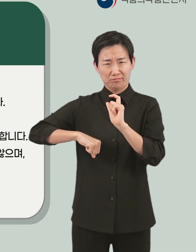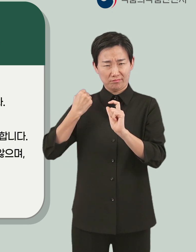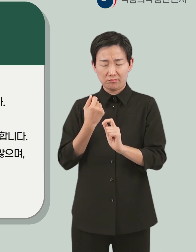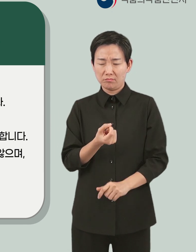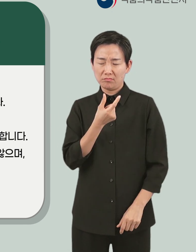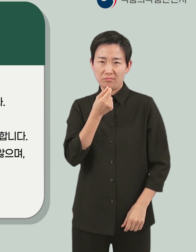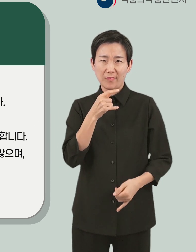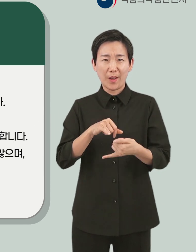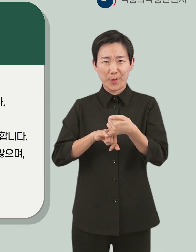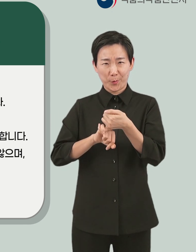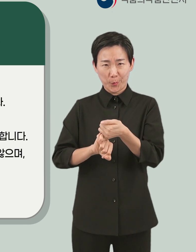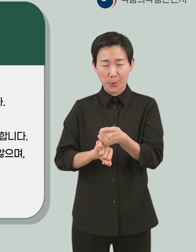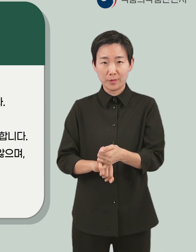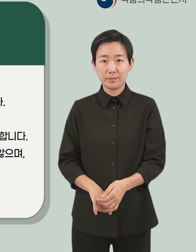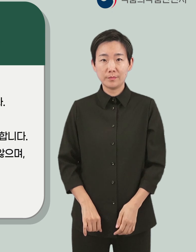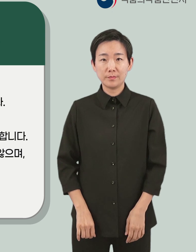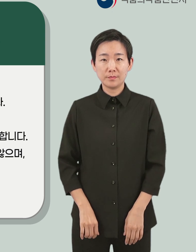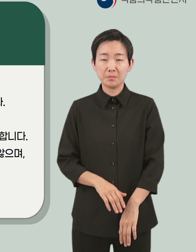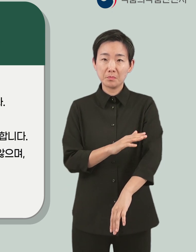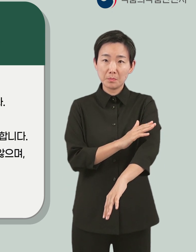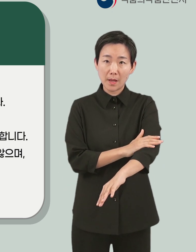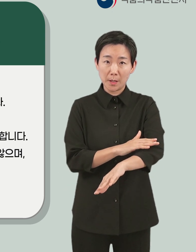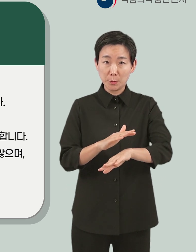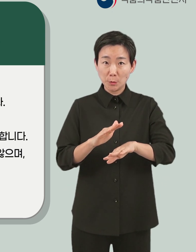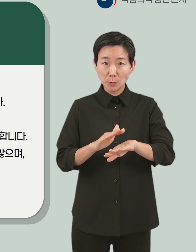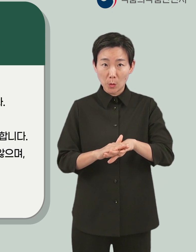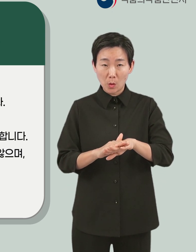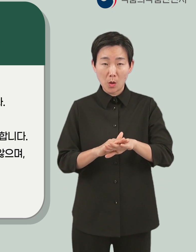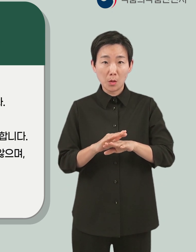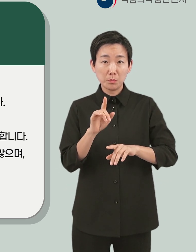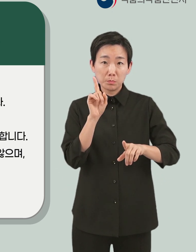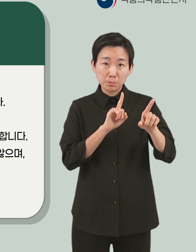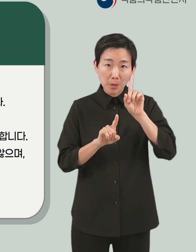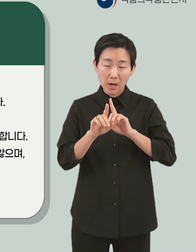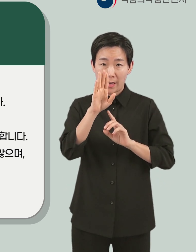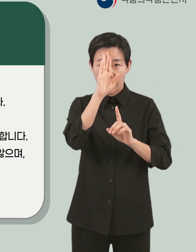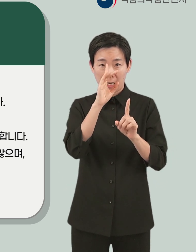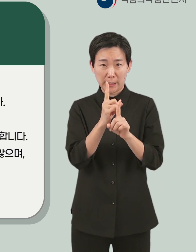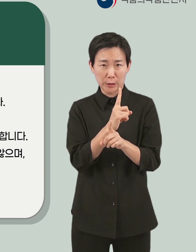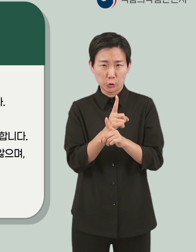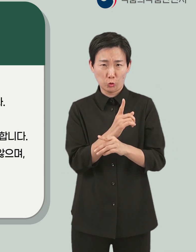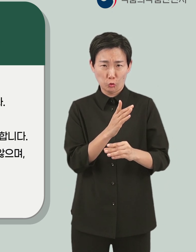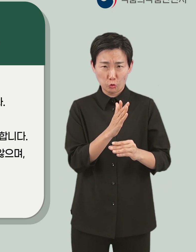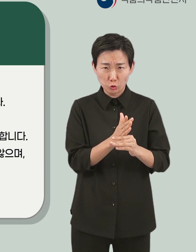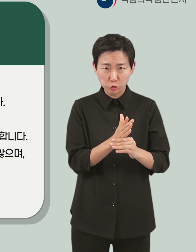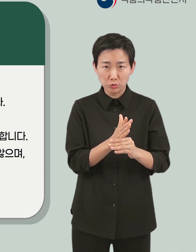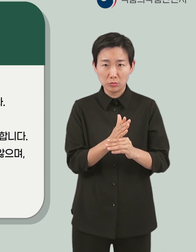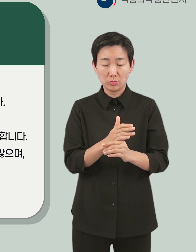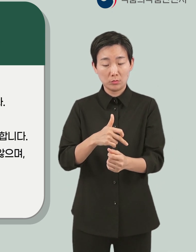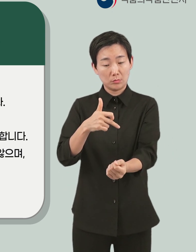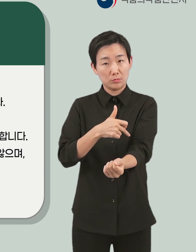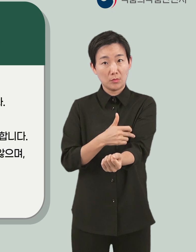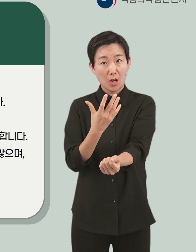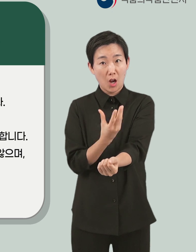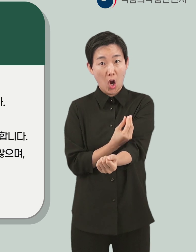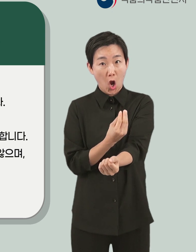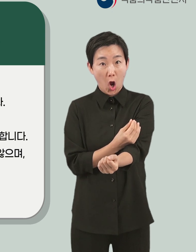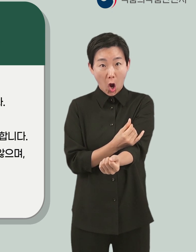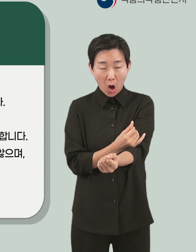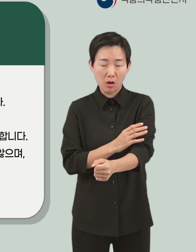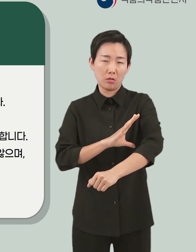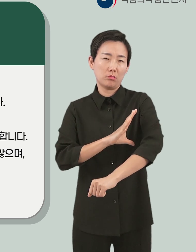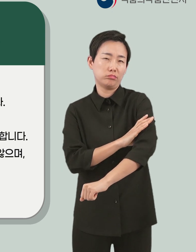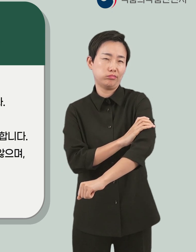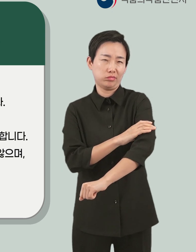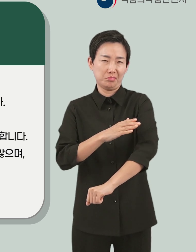반드시 의사의 처방에 따라 복용해야 합니다. 부상 중이거나 치료를 받는 팔 또는 손가락에는 사용하지 않으며 정맥